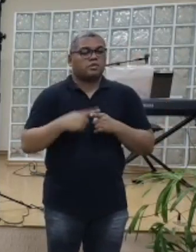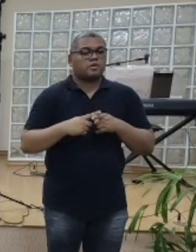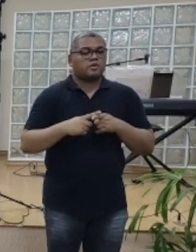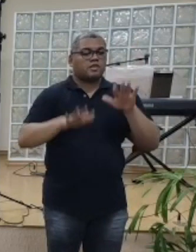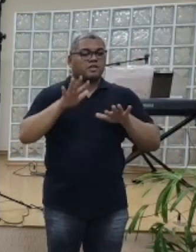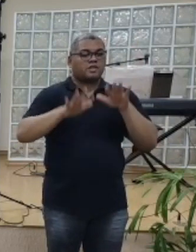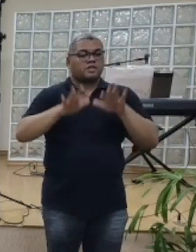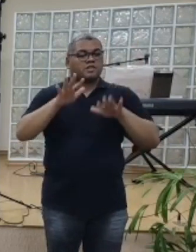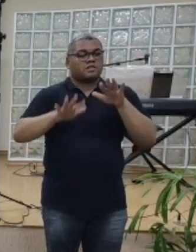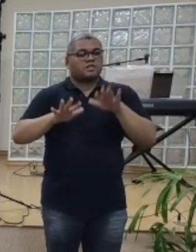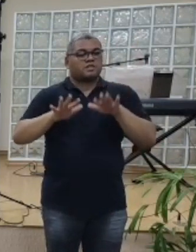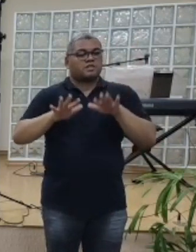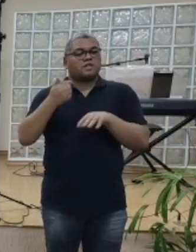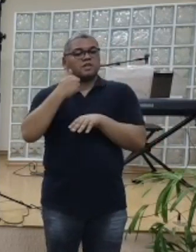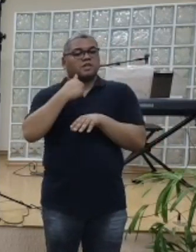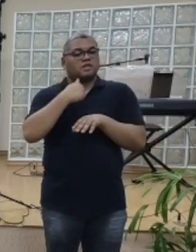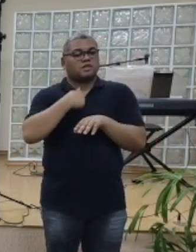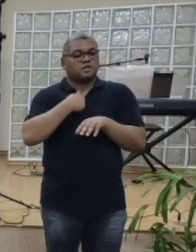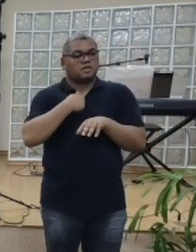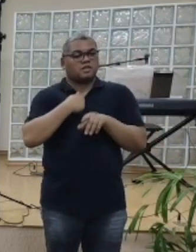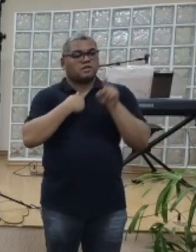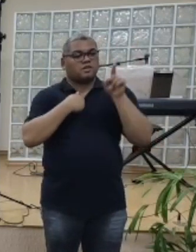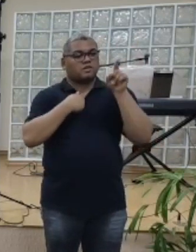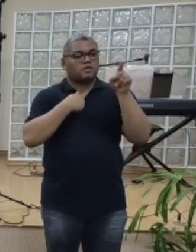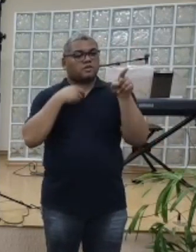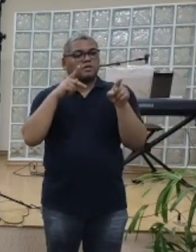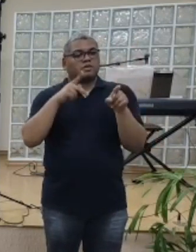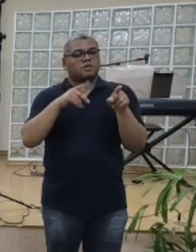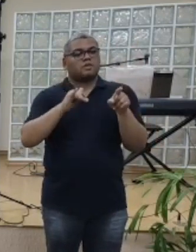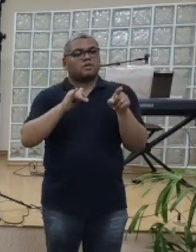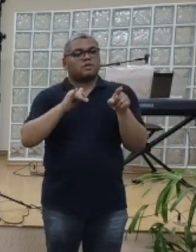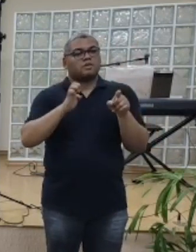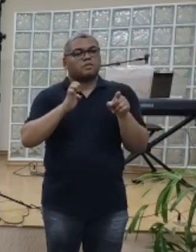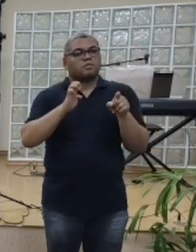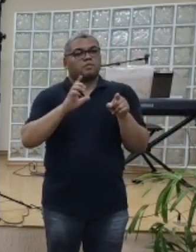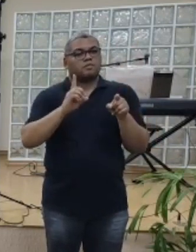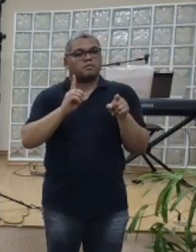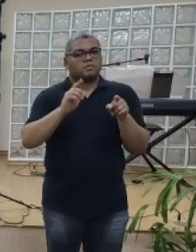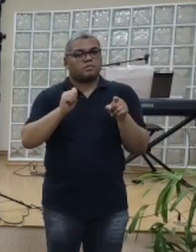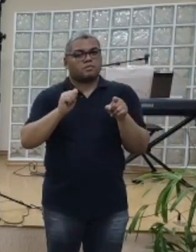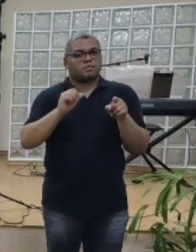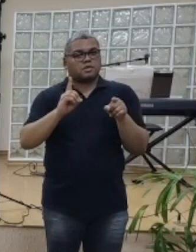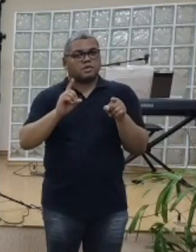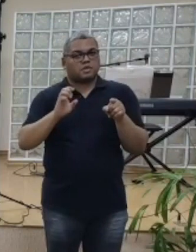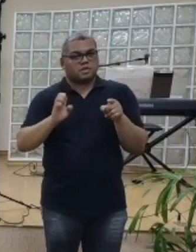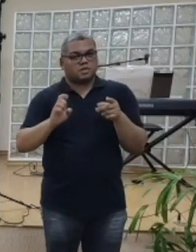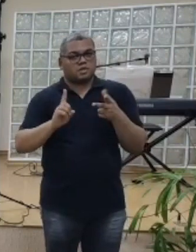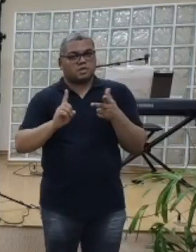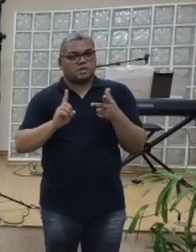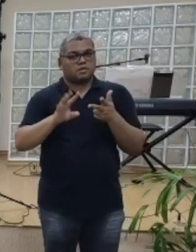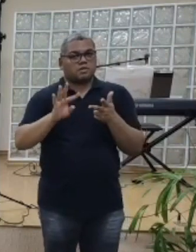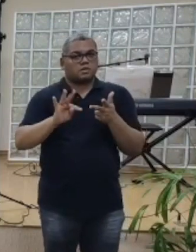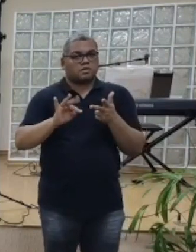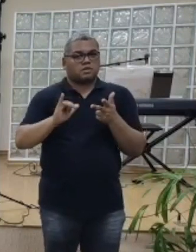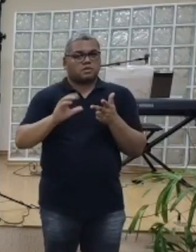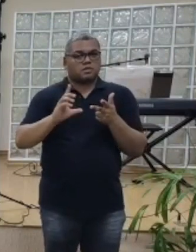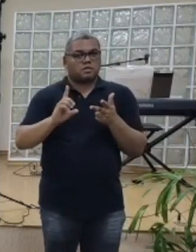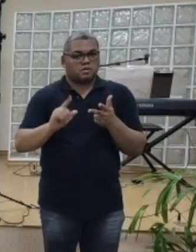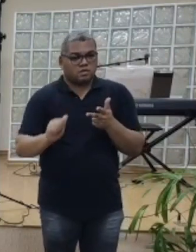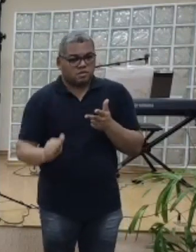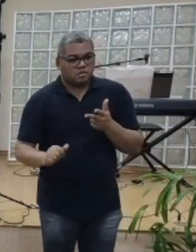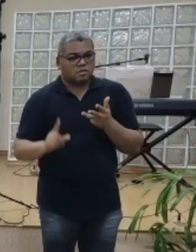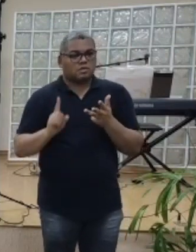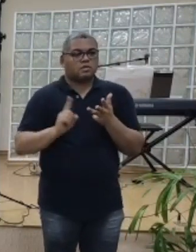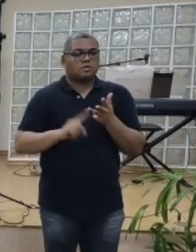mão. Eu, a Piedade, a Tida e a Deusair. 4 pessoas para